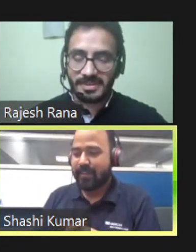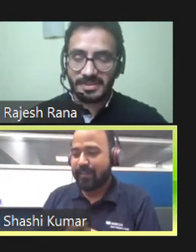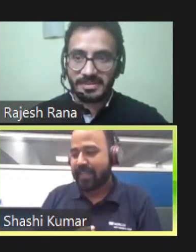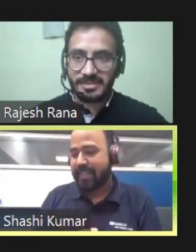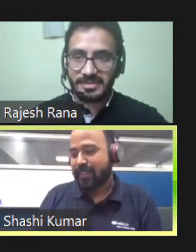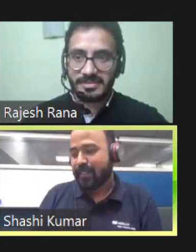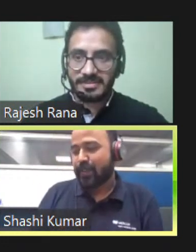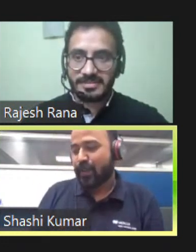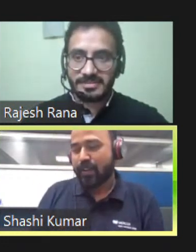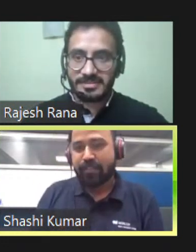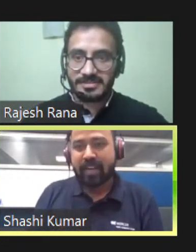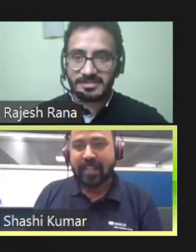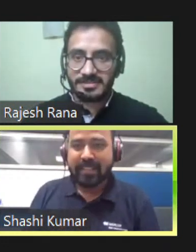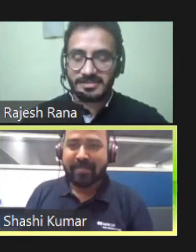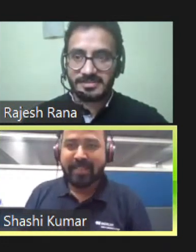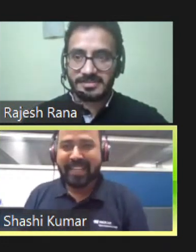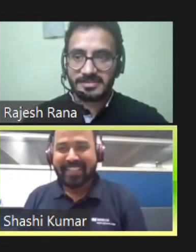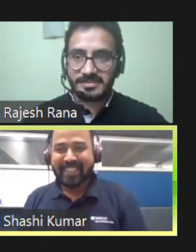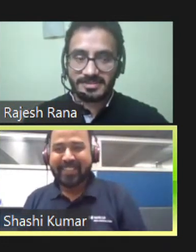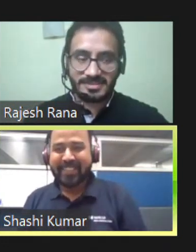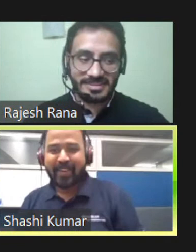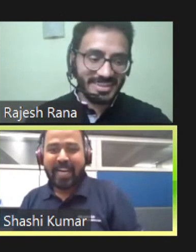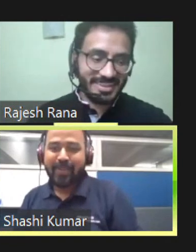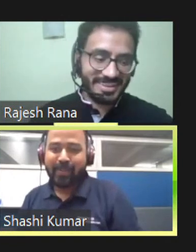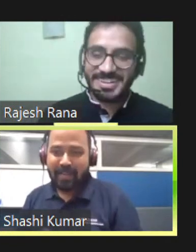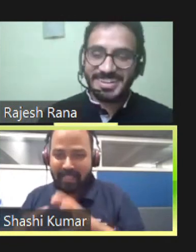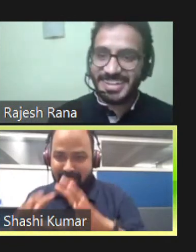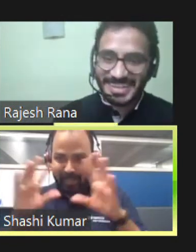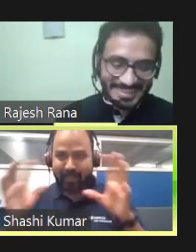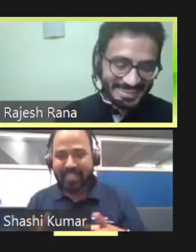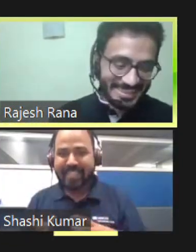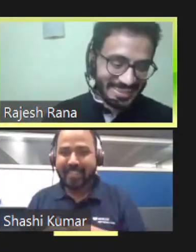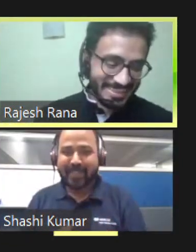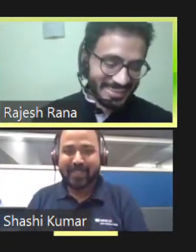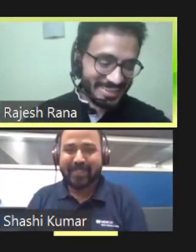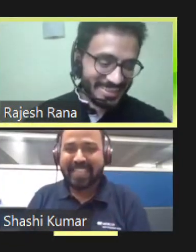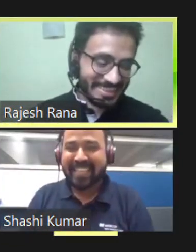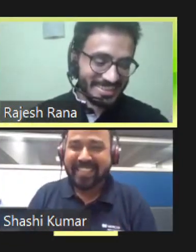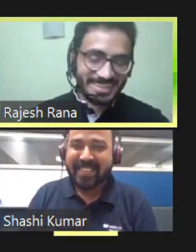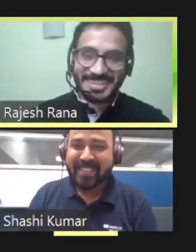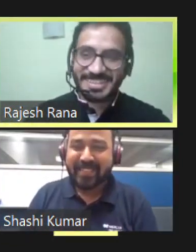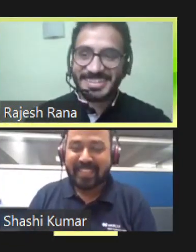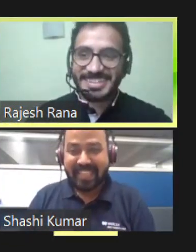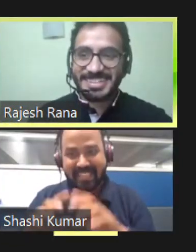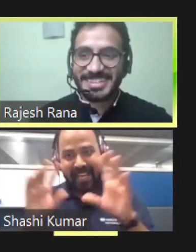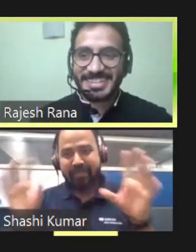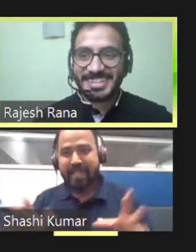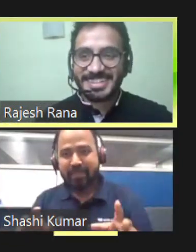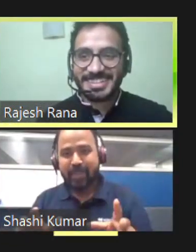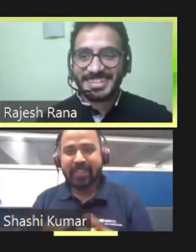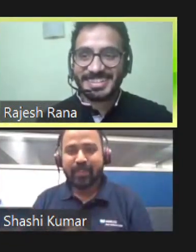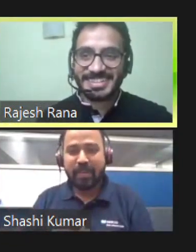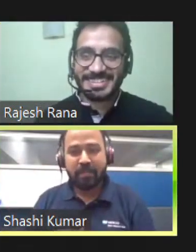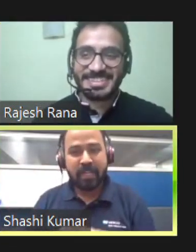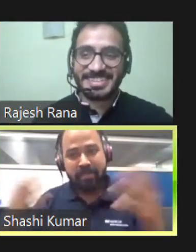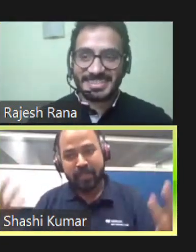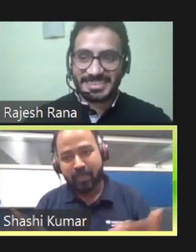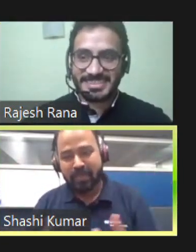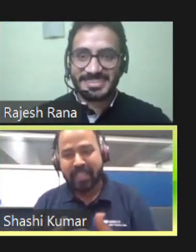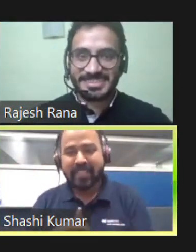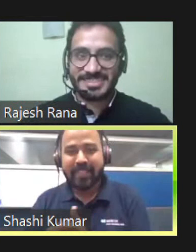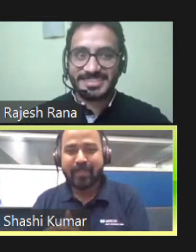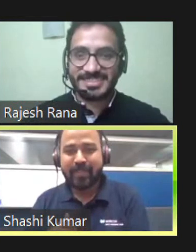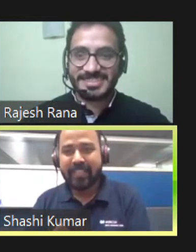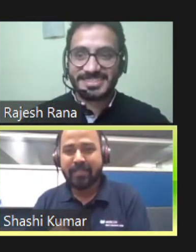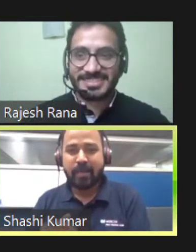देखना, राइट। सो लॉट ऑफ हार्ट्स कमिंग। सो आई नो कि आप ये गाना सुनना चाहते हो दोबारा। सो लेकिन टाइम कम होगा तो हम बाद में